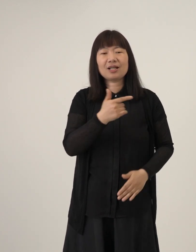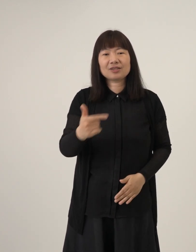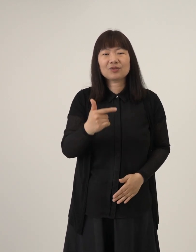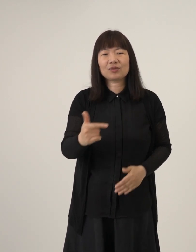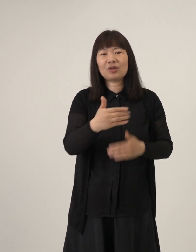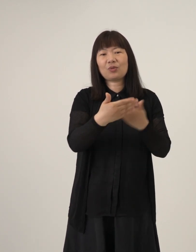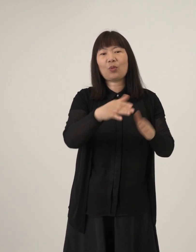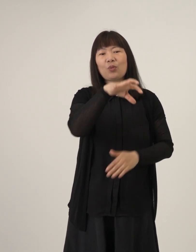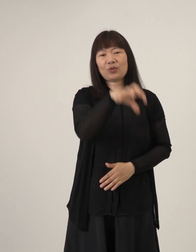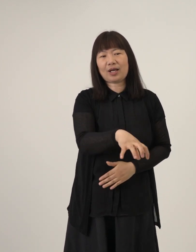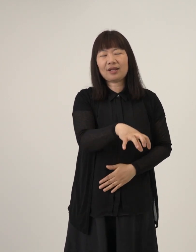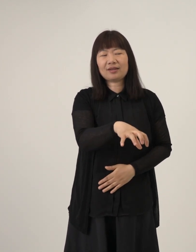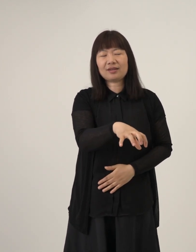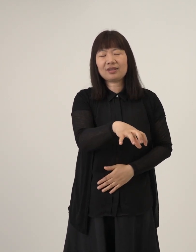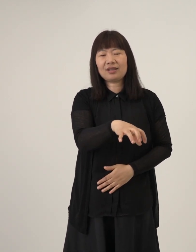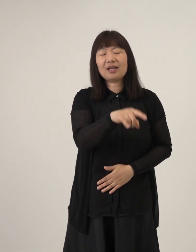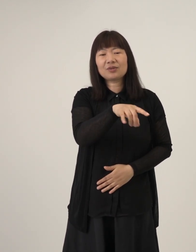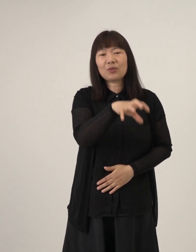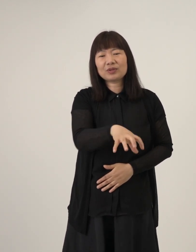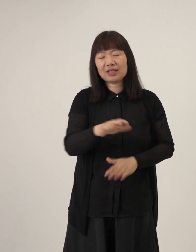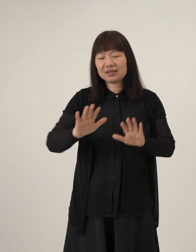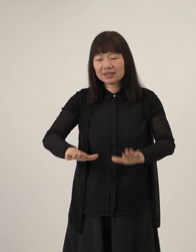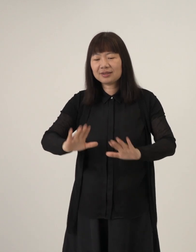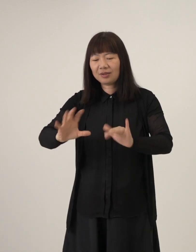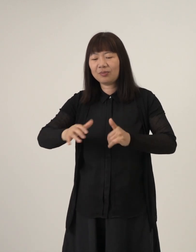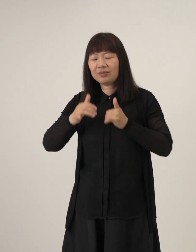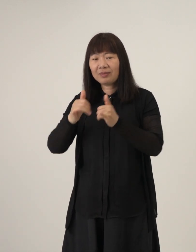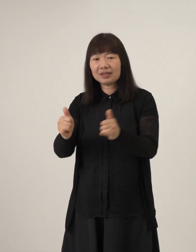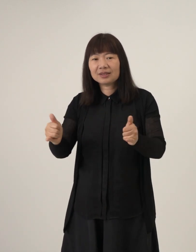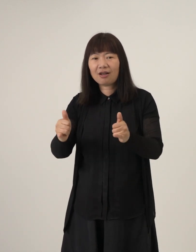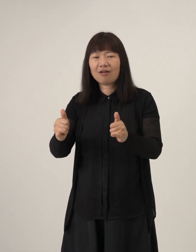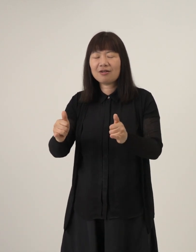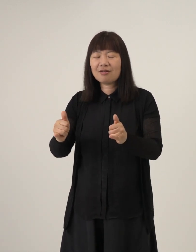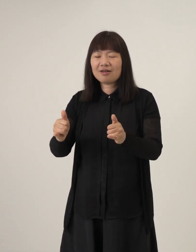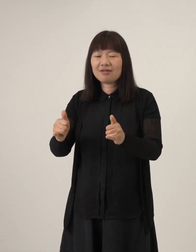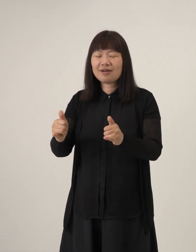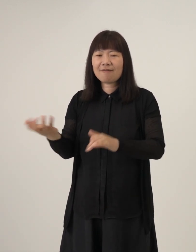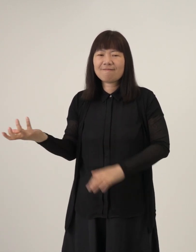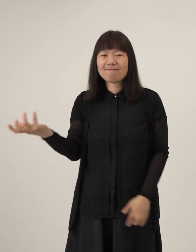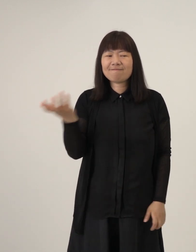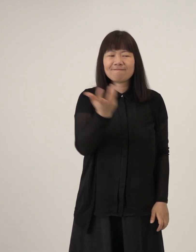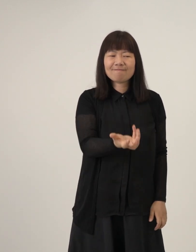엄청난 공간이에요. 거기에 이 백성들을 들이밀어서